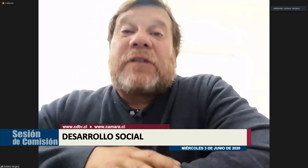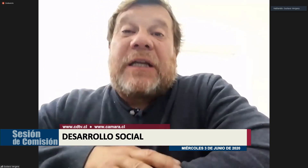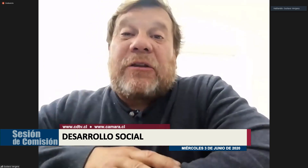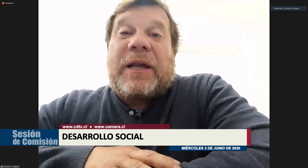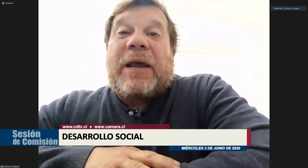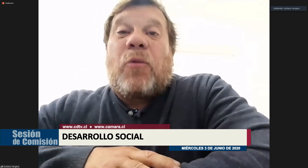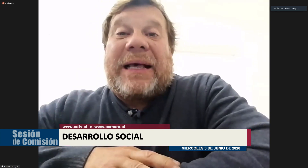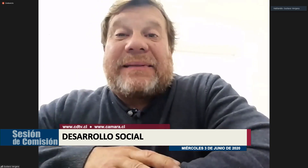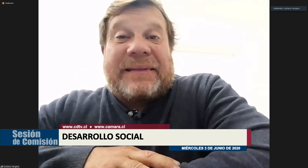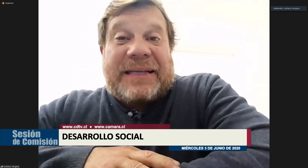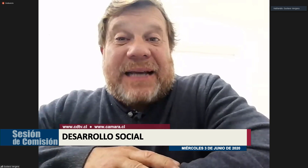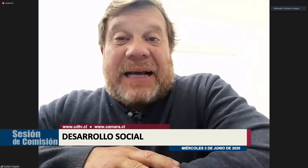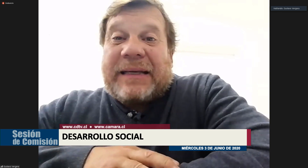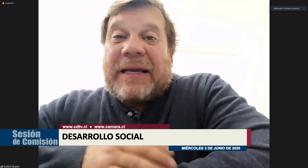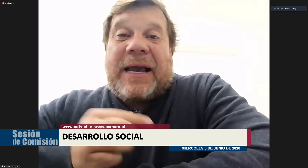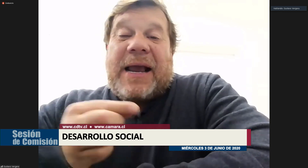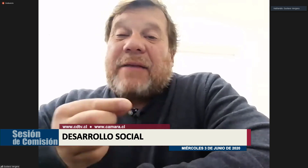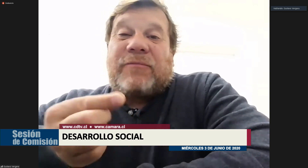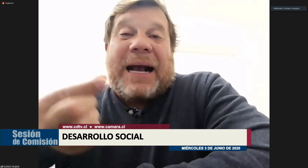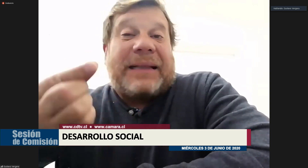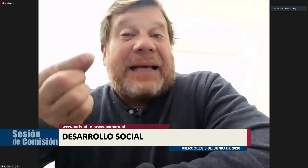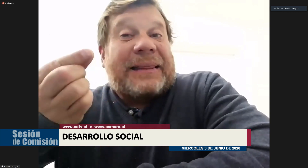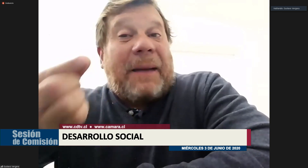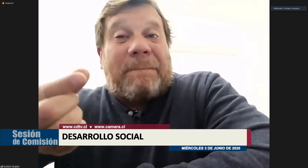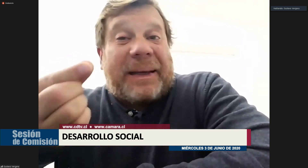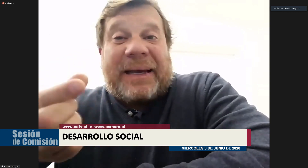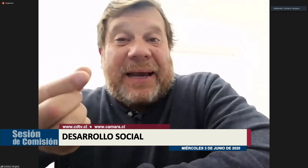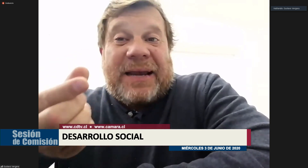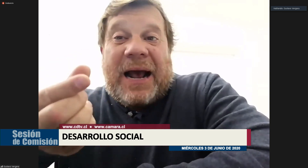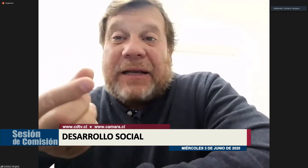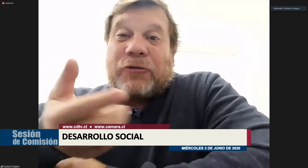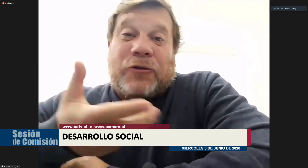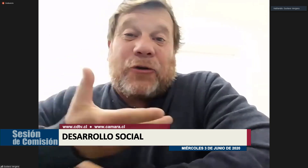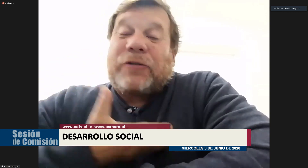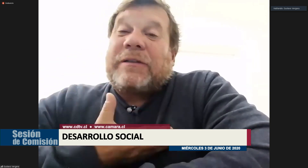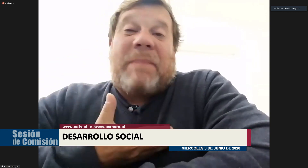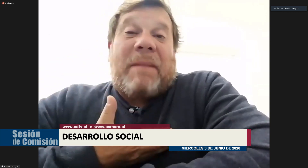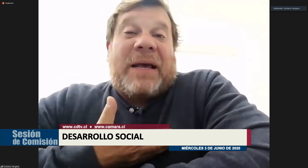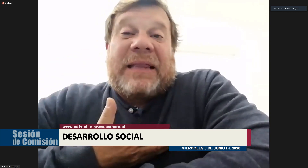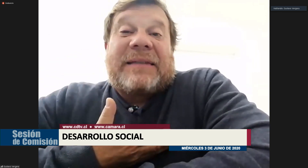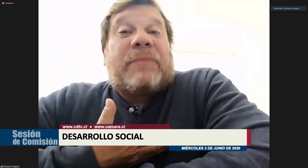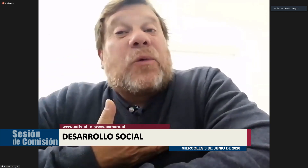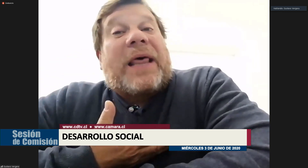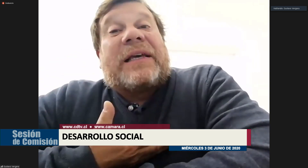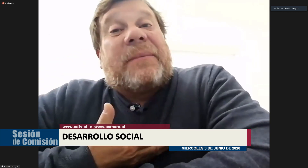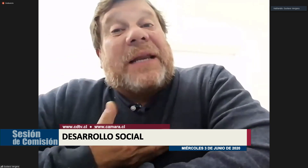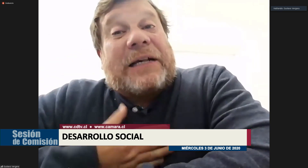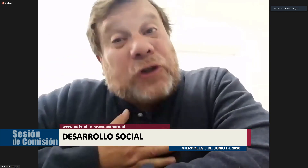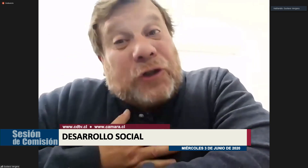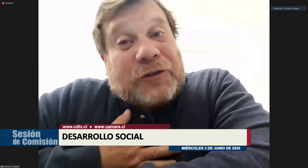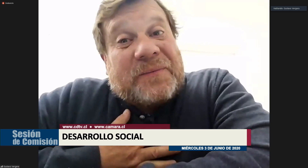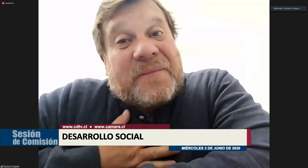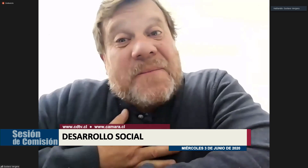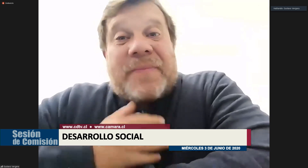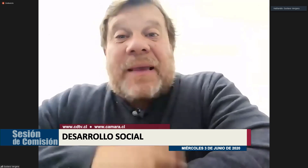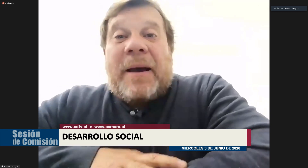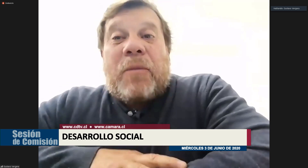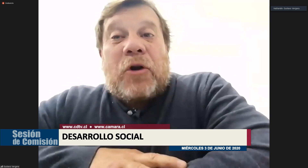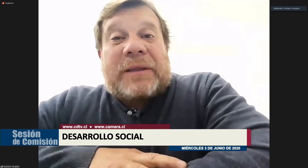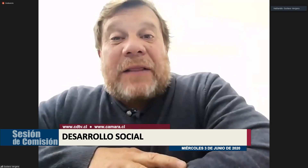1,7% de lengua de señas, que es una cantidad tan pequeña que nosotros simplemente hacemos una discriminación. Por lo tanto,